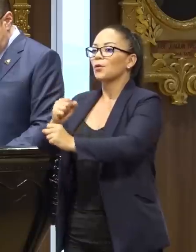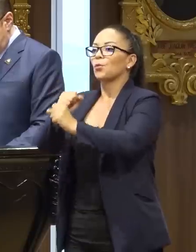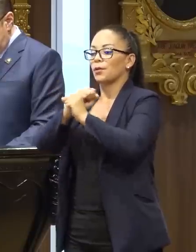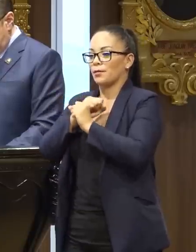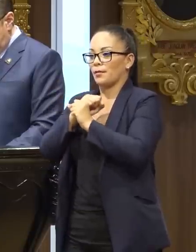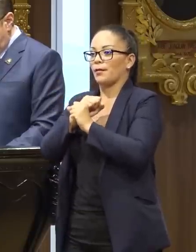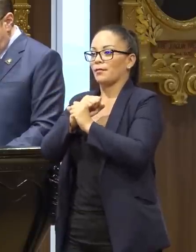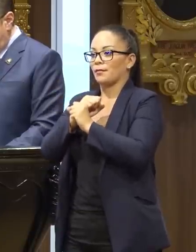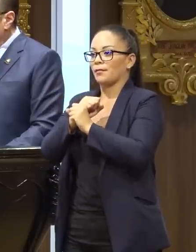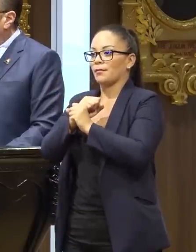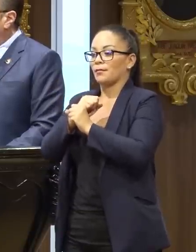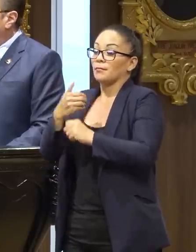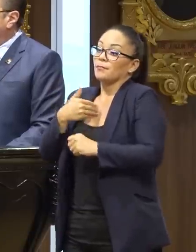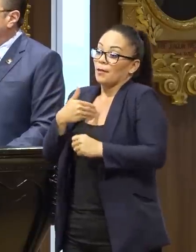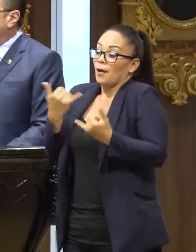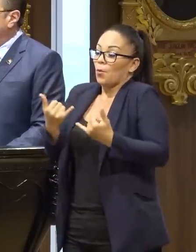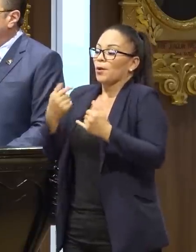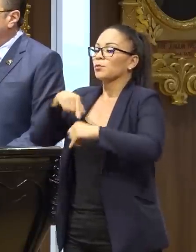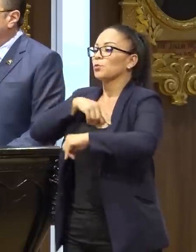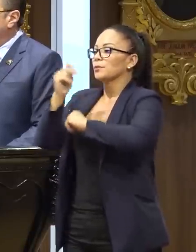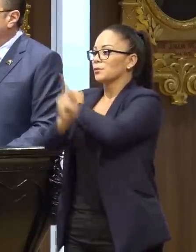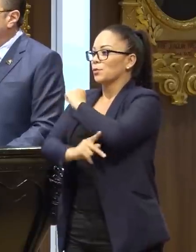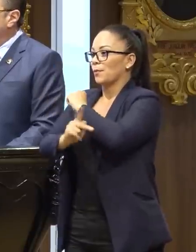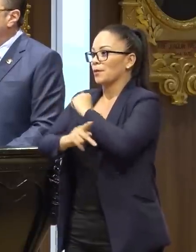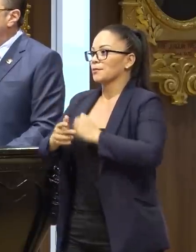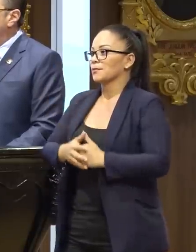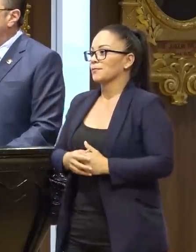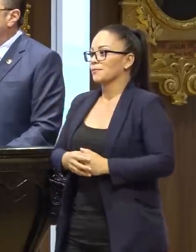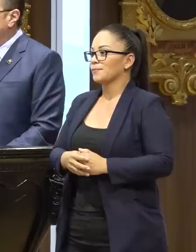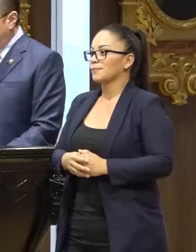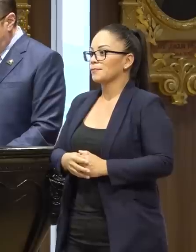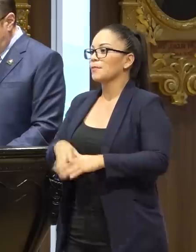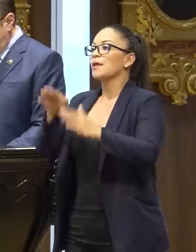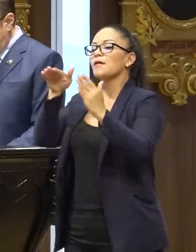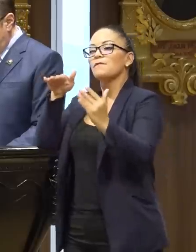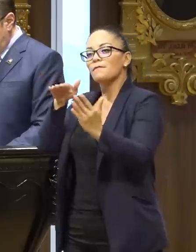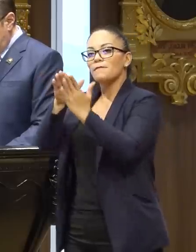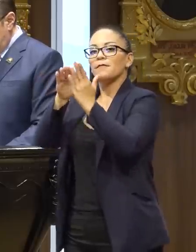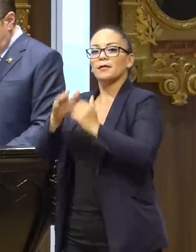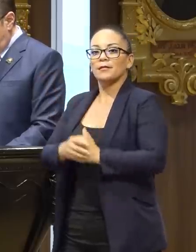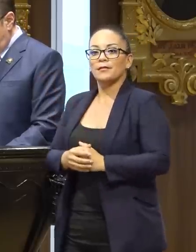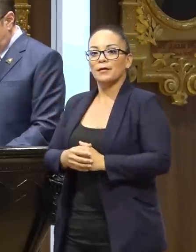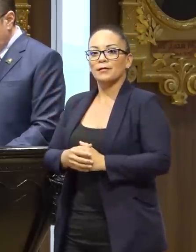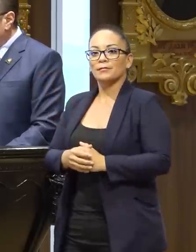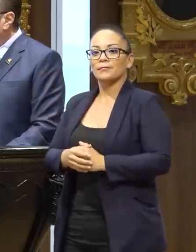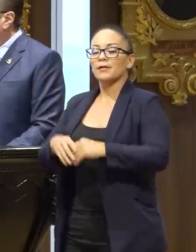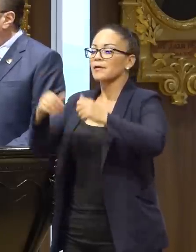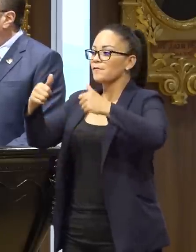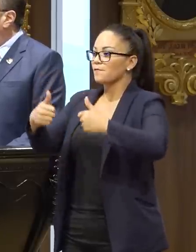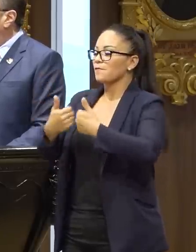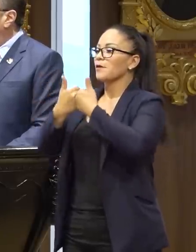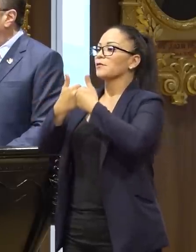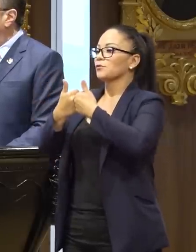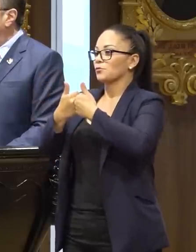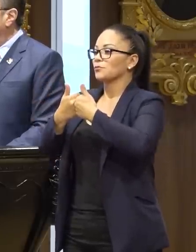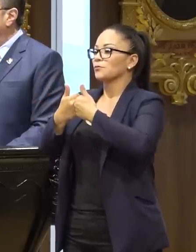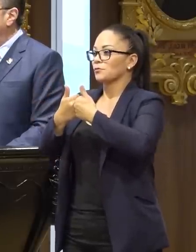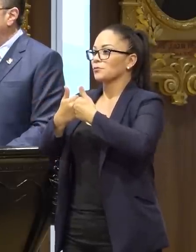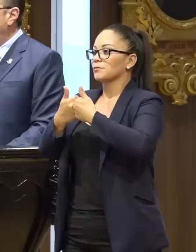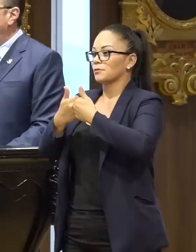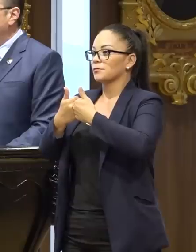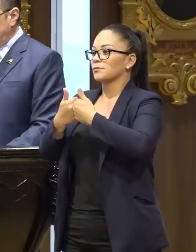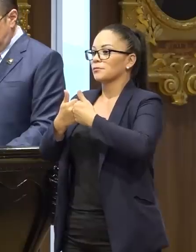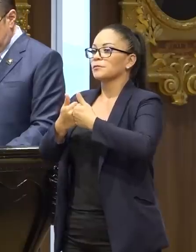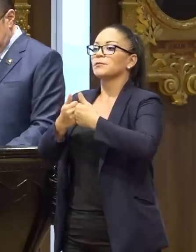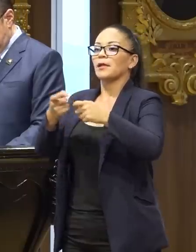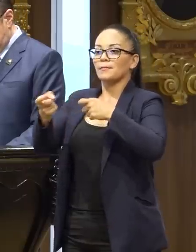inseguridad que vive nuestro país y enfrentar los retos de la administración de